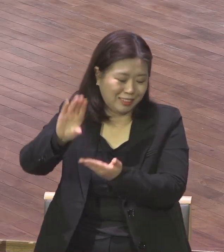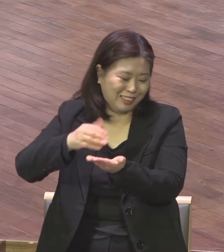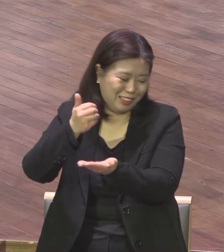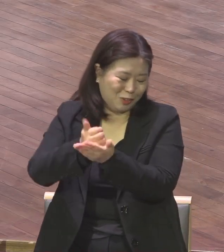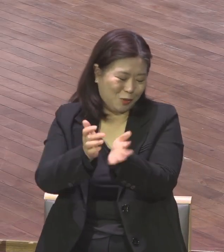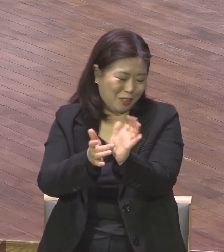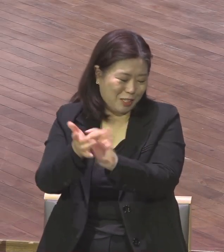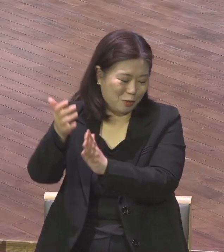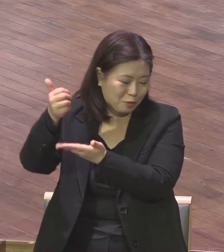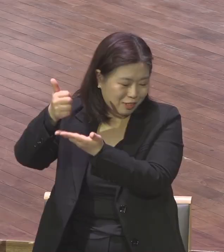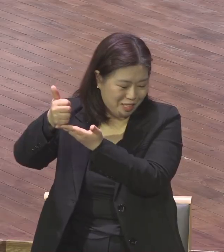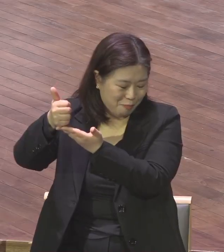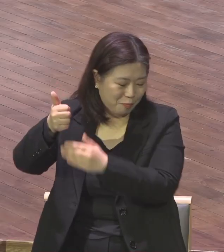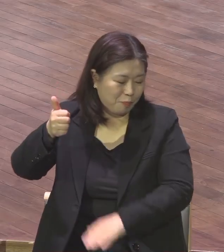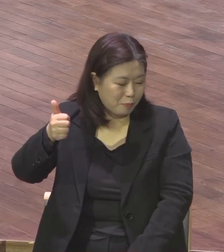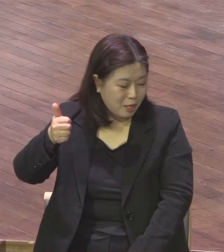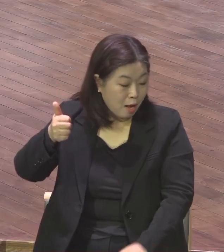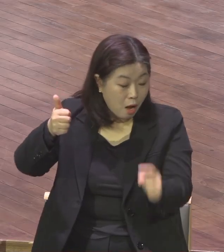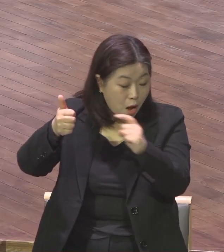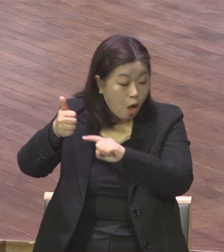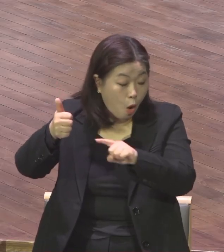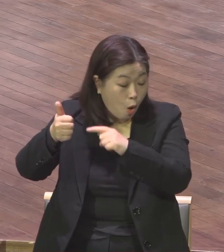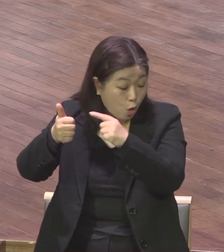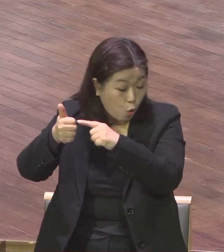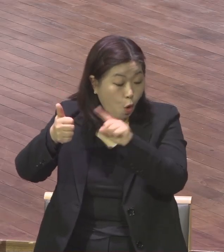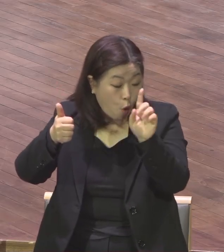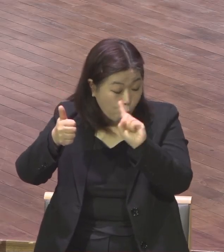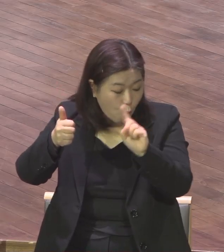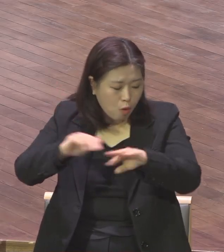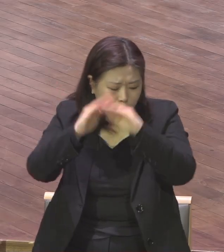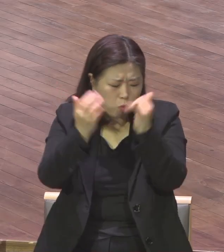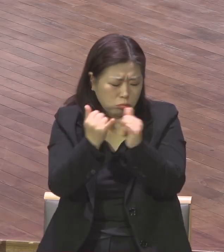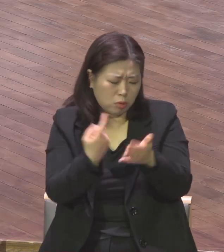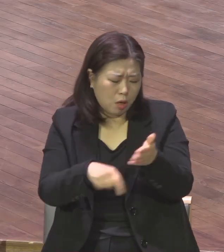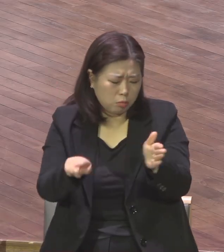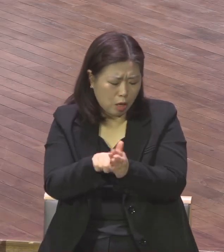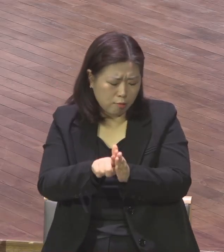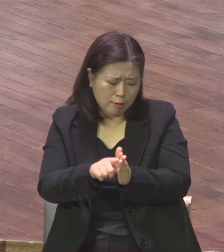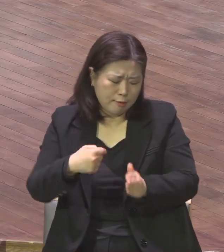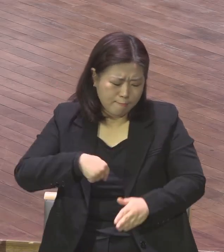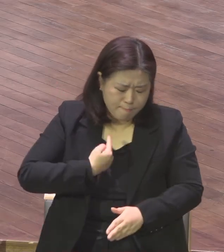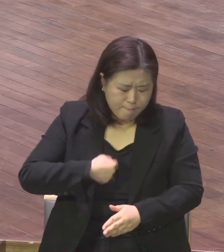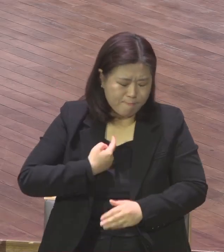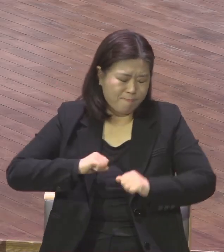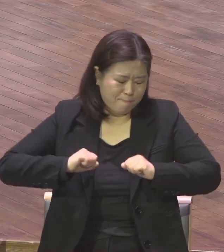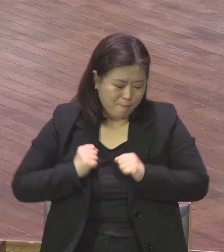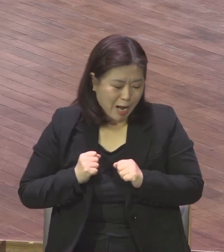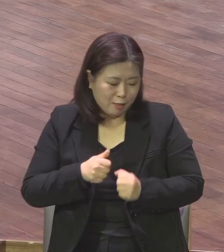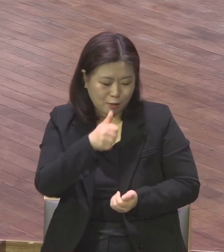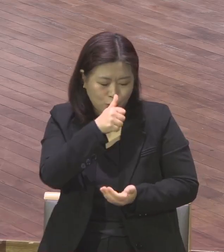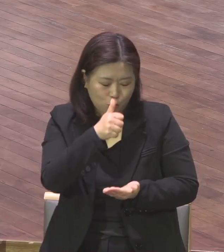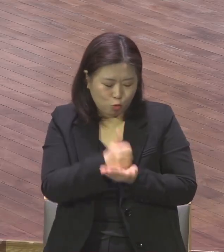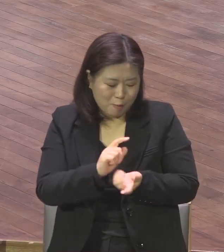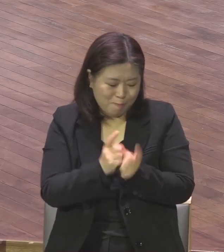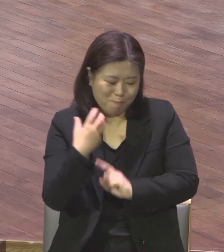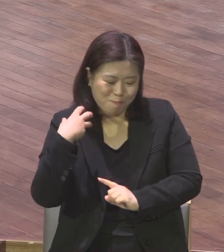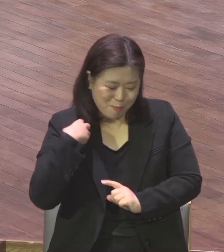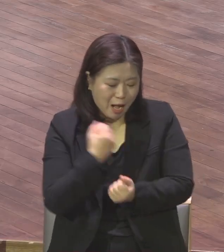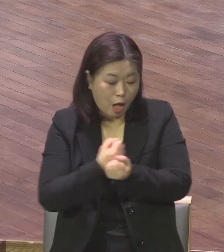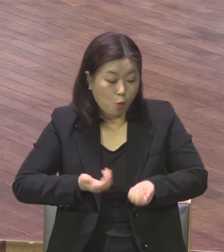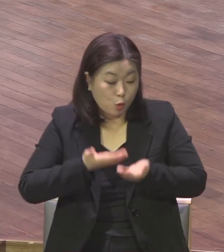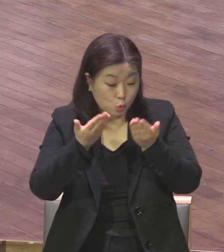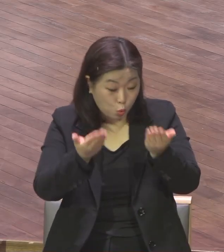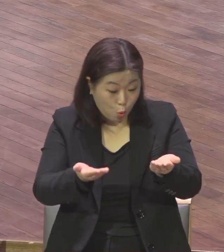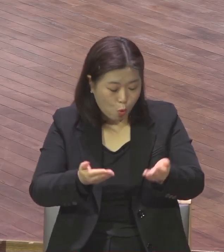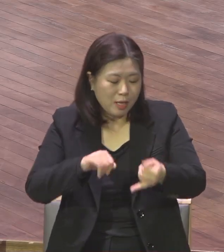곧 사람이신 그리스도 예수라. 그가 모든 사람을 위하여 자기를 대속물로 주셨으니 기약이 이르러